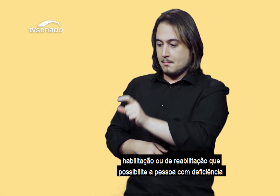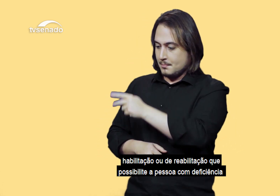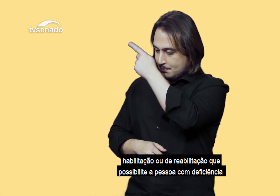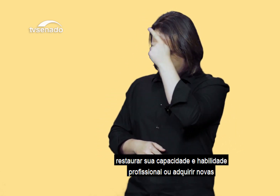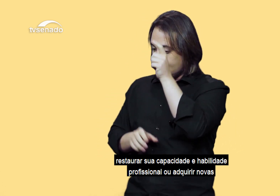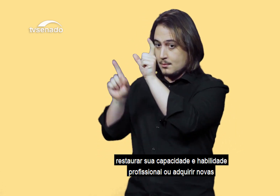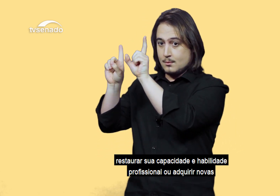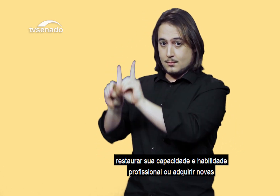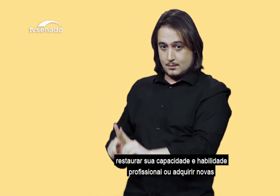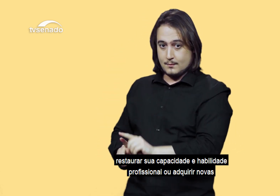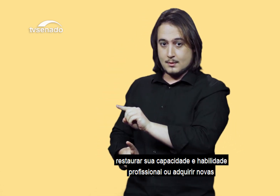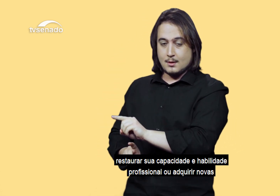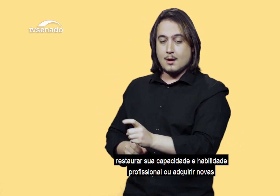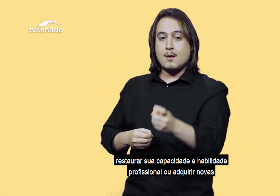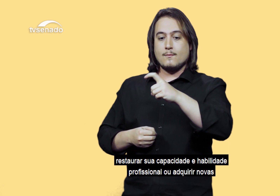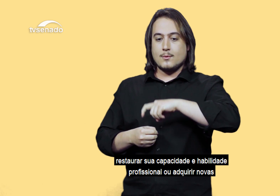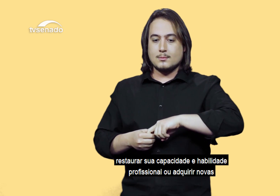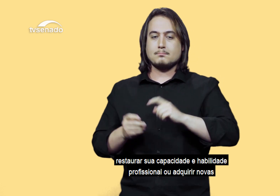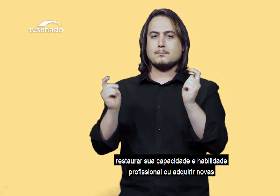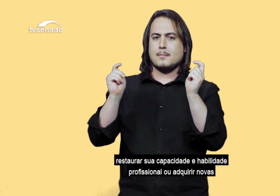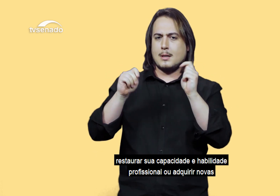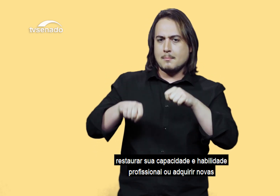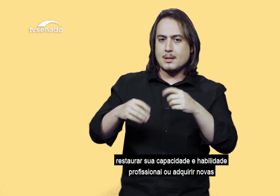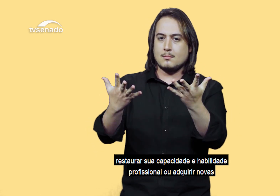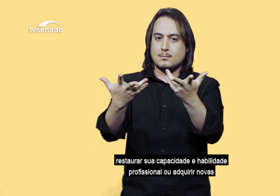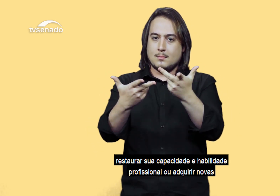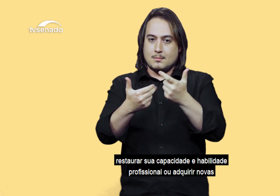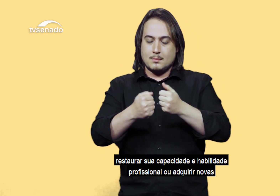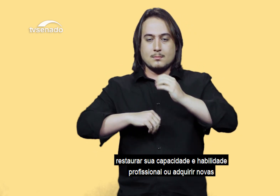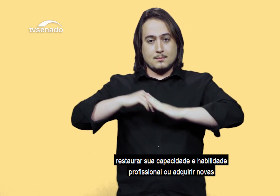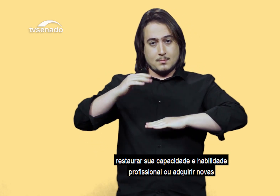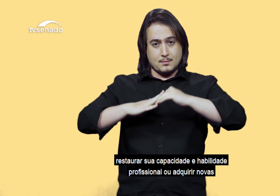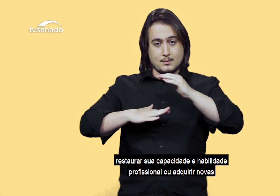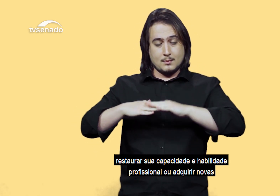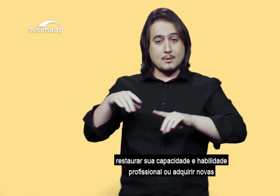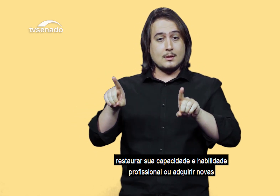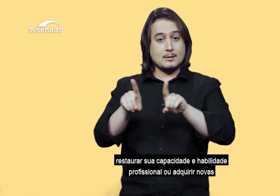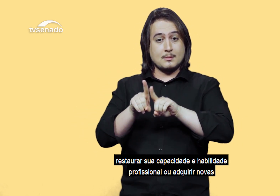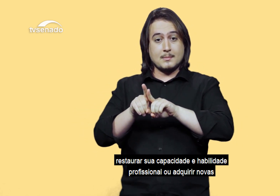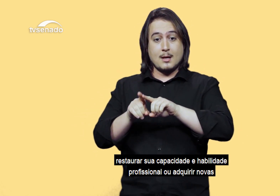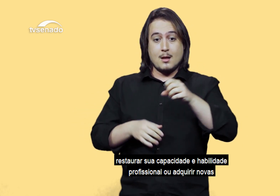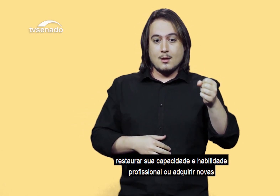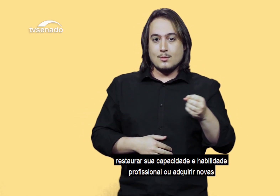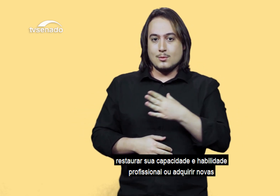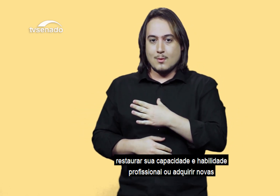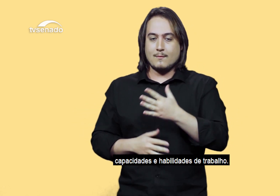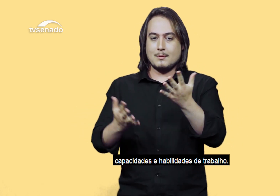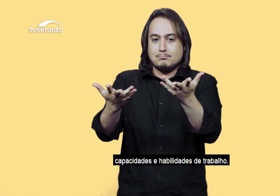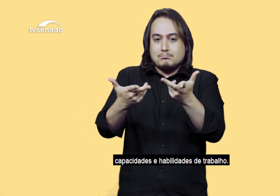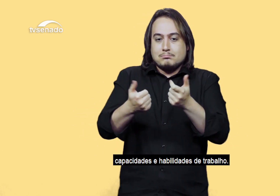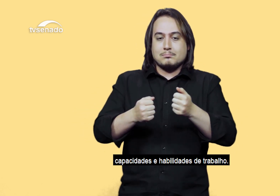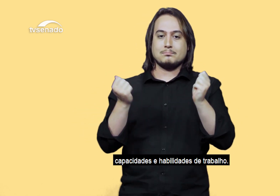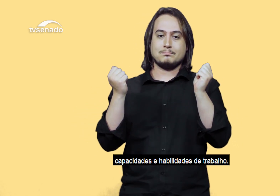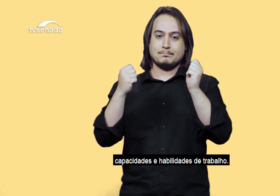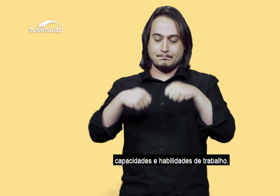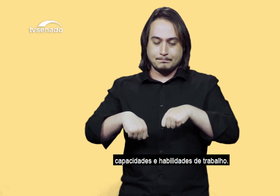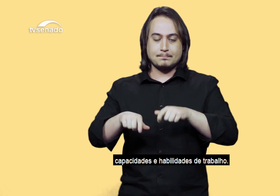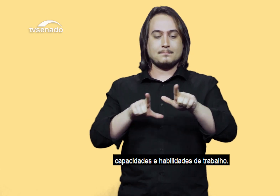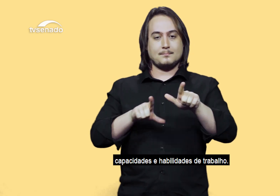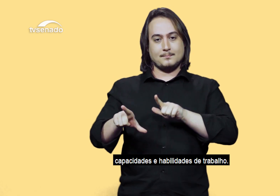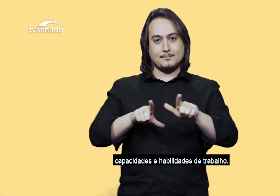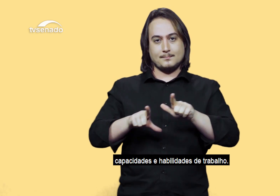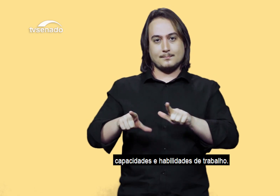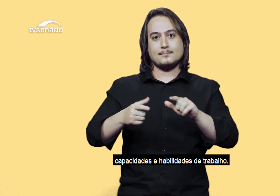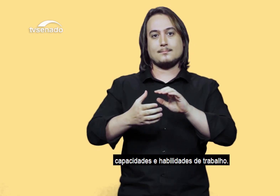com deficiência restaurar sua capacidade e habilidade profissional ou adquirir novas capacidades e